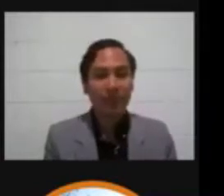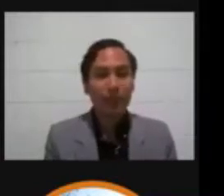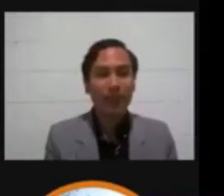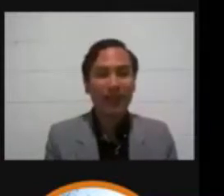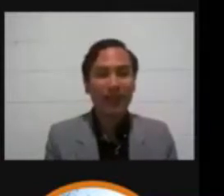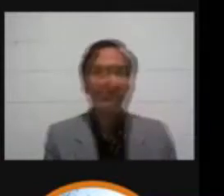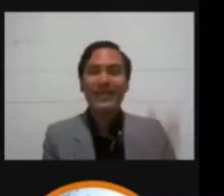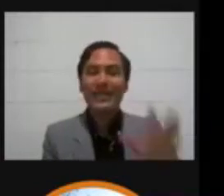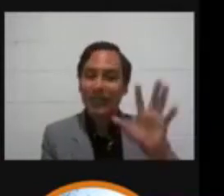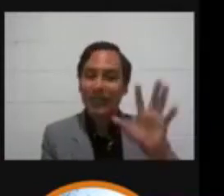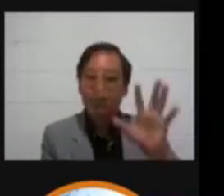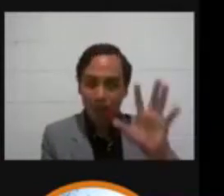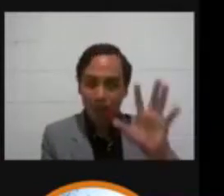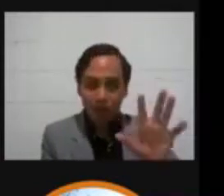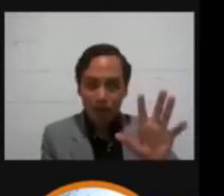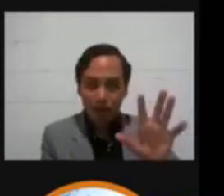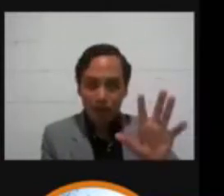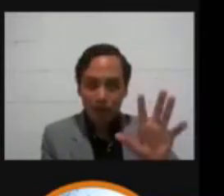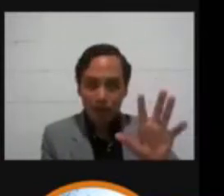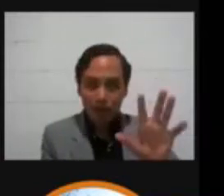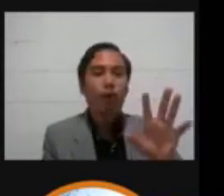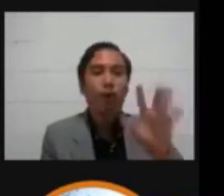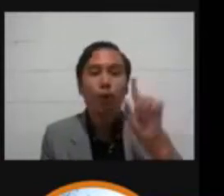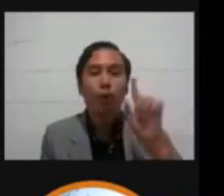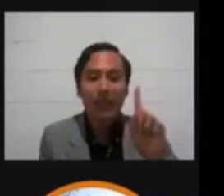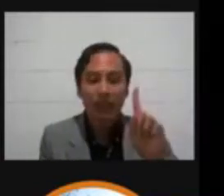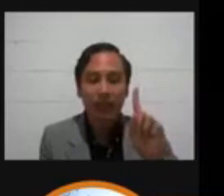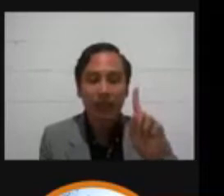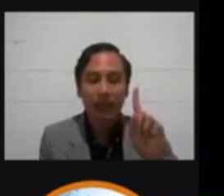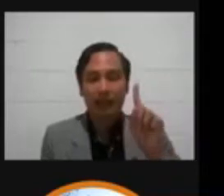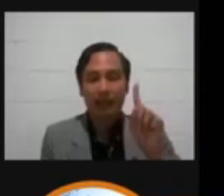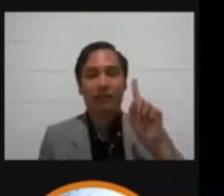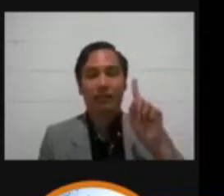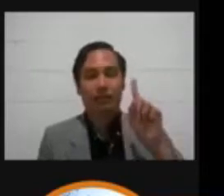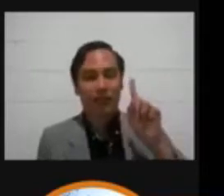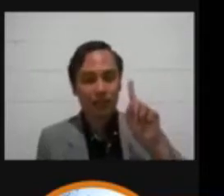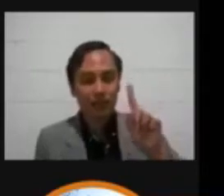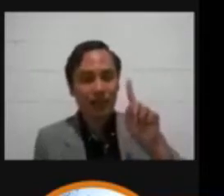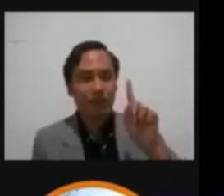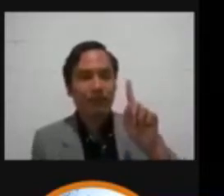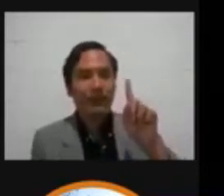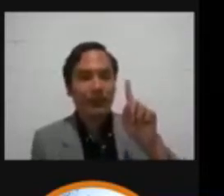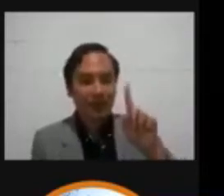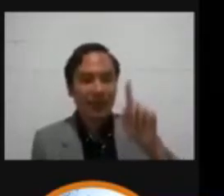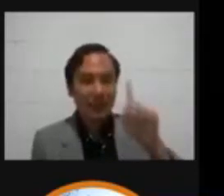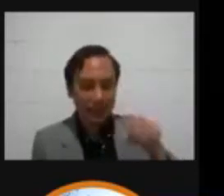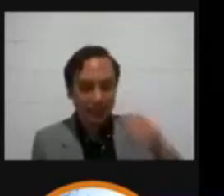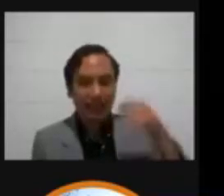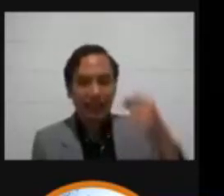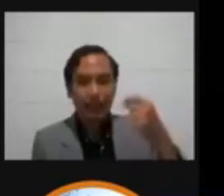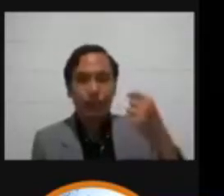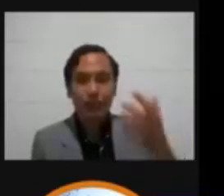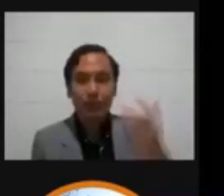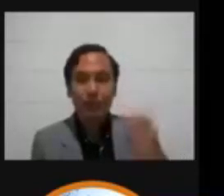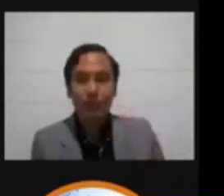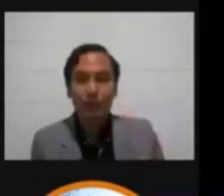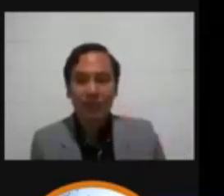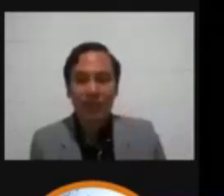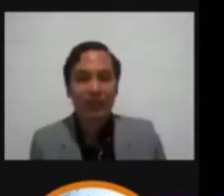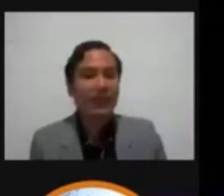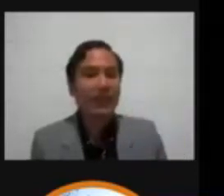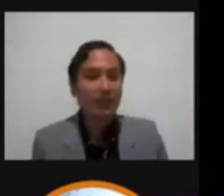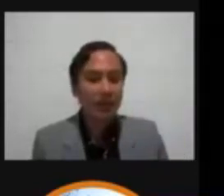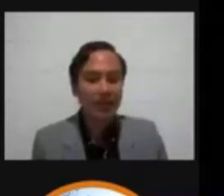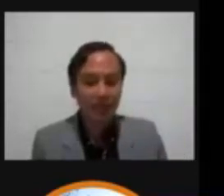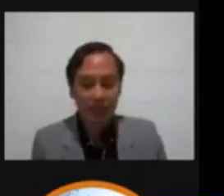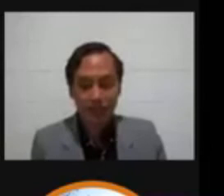Inclusión. Pero había un artículo que por cada 25 personas, como mínimo una persona debía